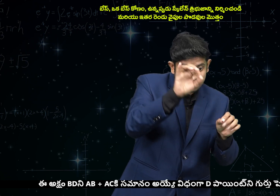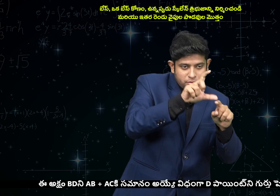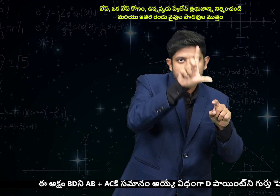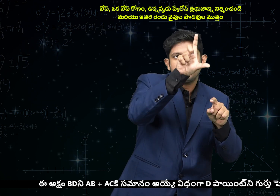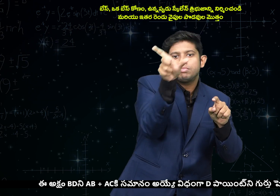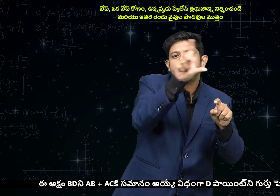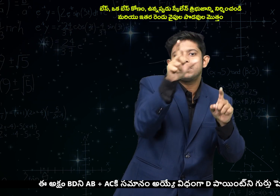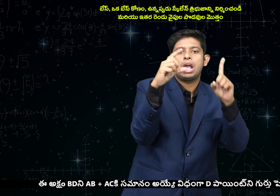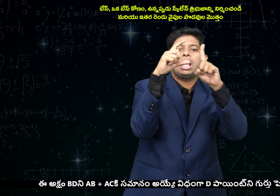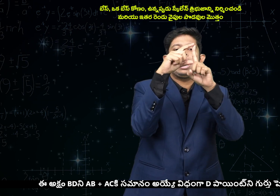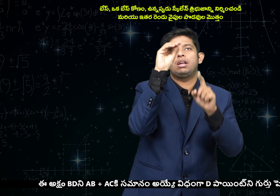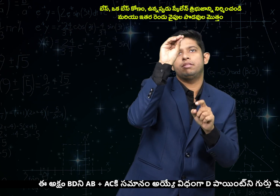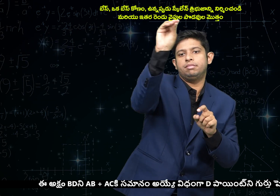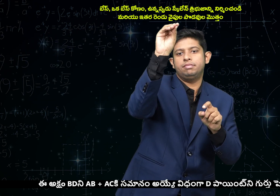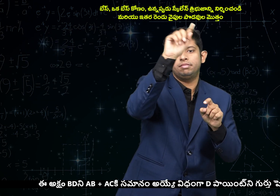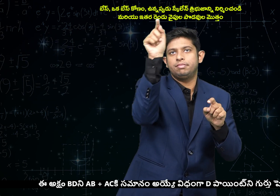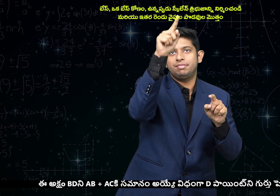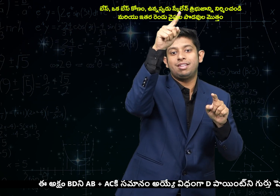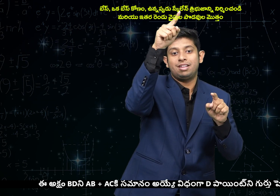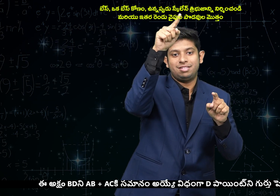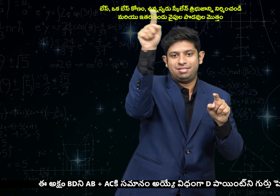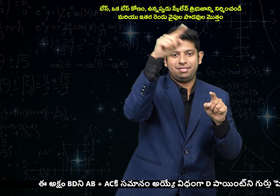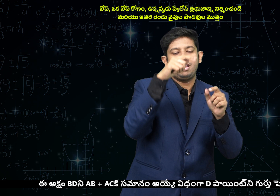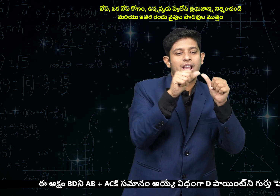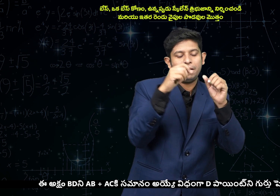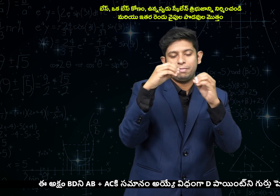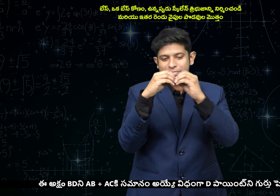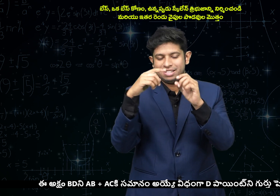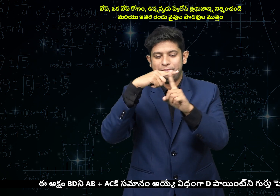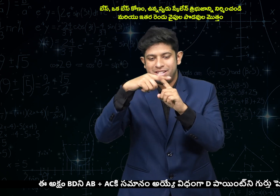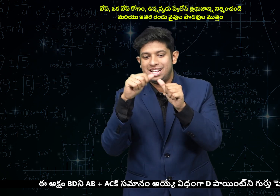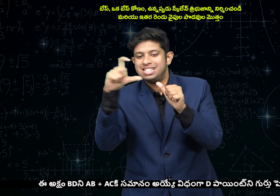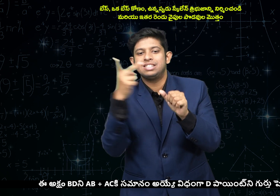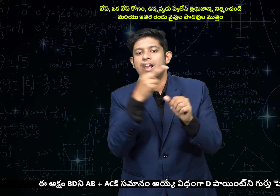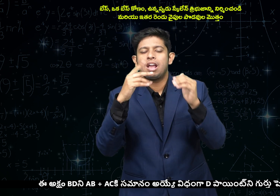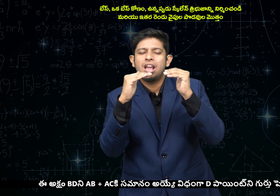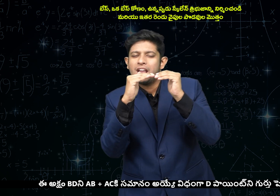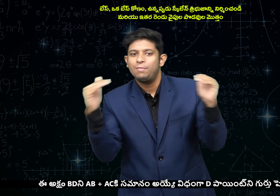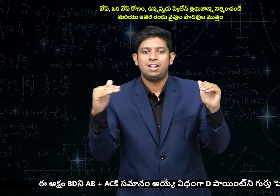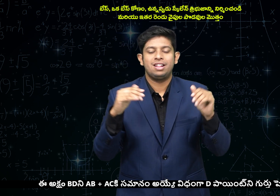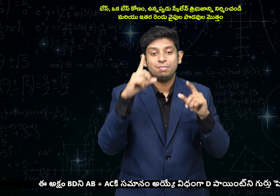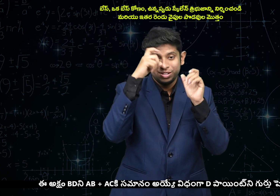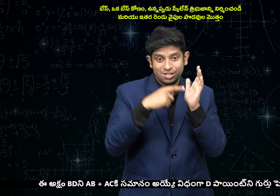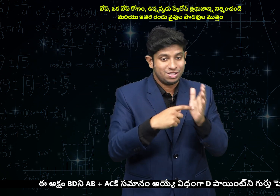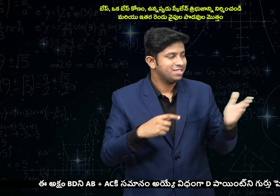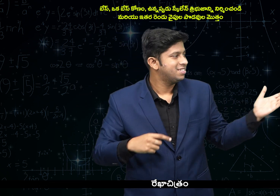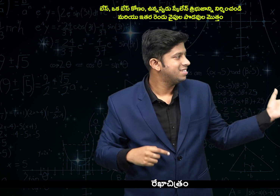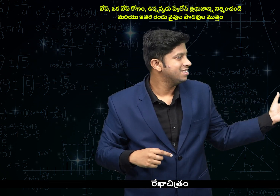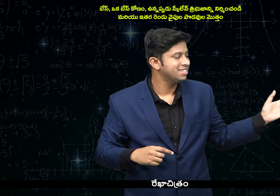BD, AB, ACకి సమానమయ్యే విధంగా D పాయింట్ని గుర్తుపెట్టండి.